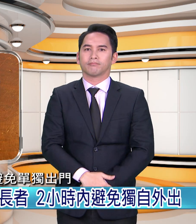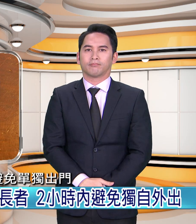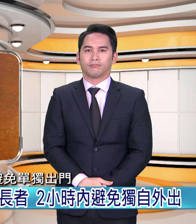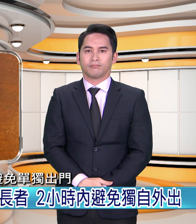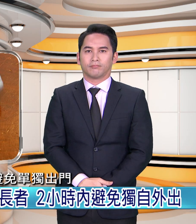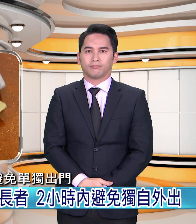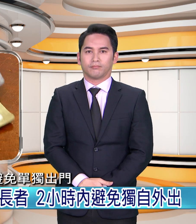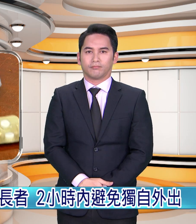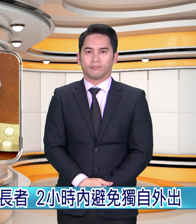门。